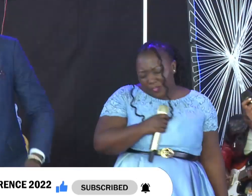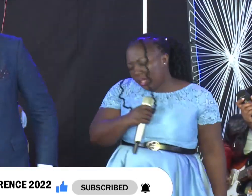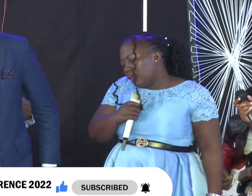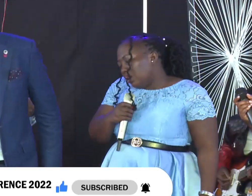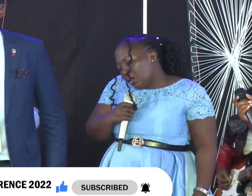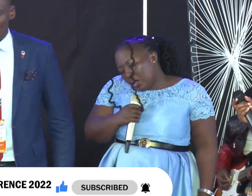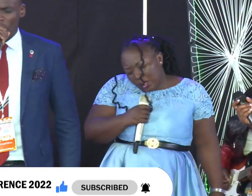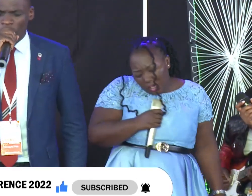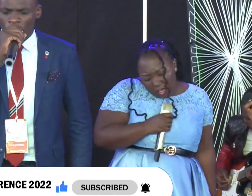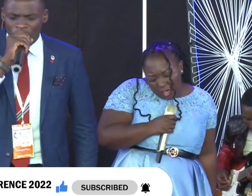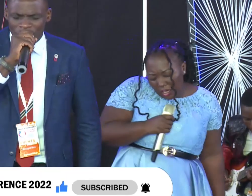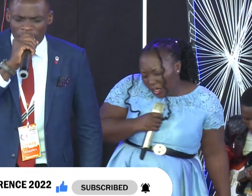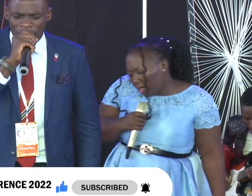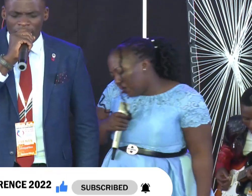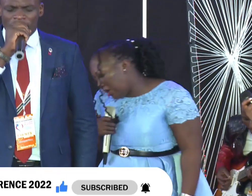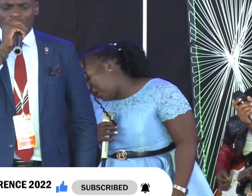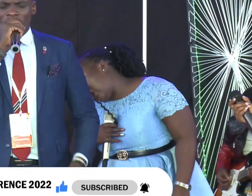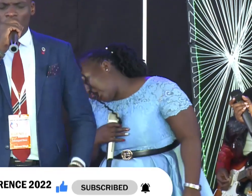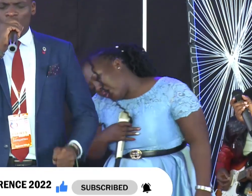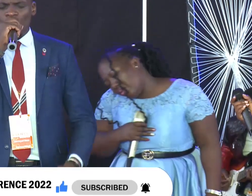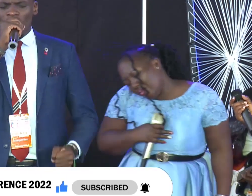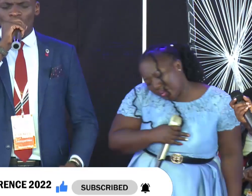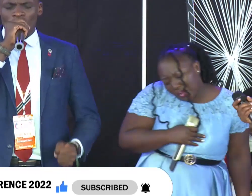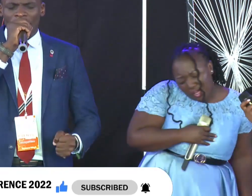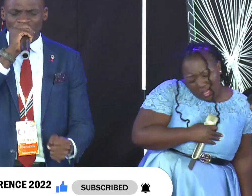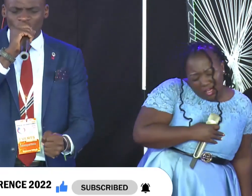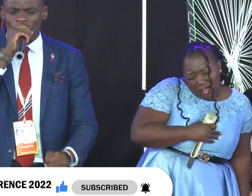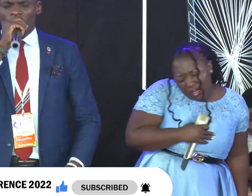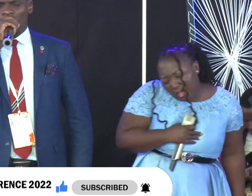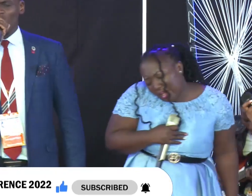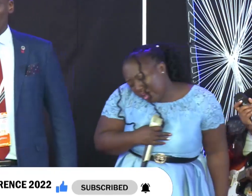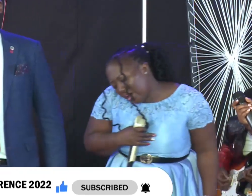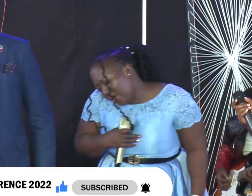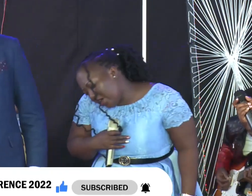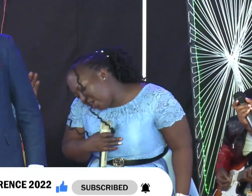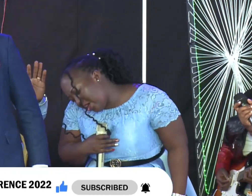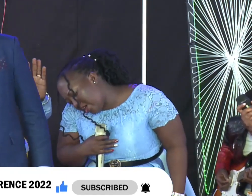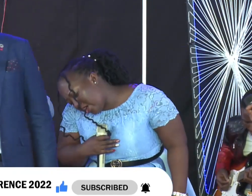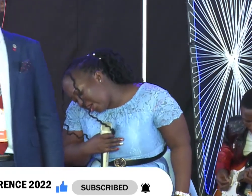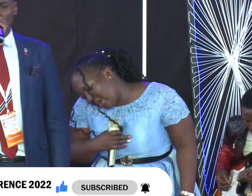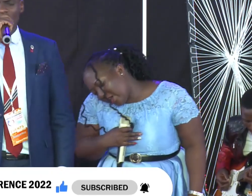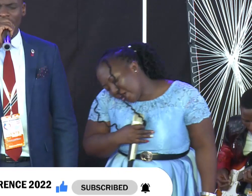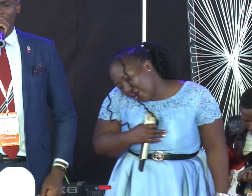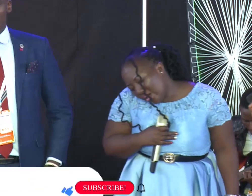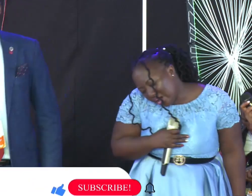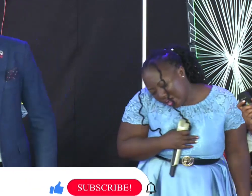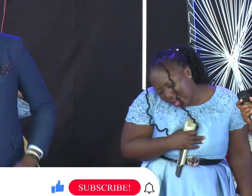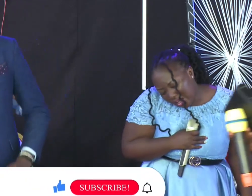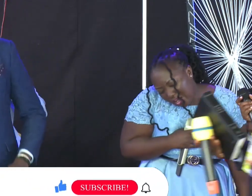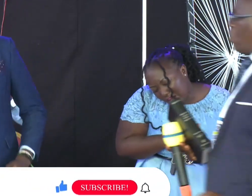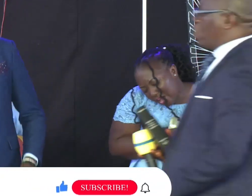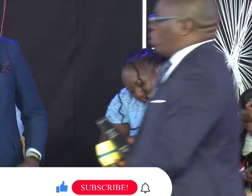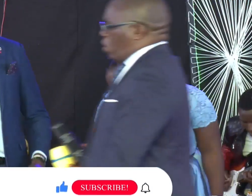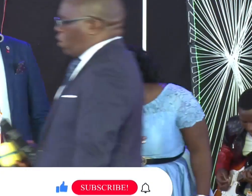amaanyi mu muntu wange w'omunda nyamba okukolayo ku maso ku lunoga ya mu muntu wange w'omunda